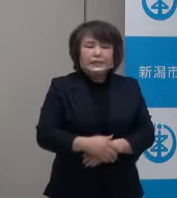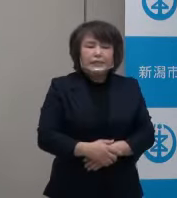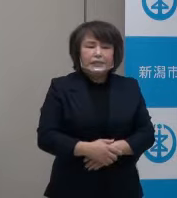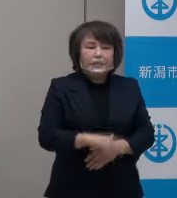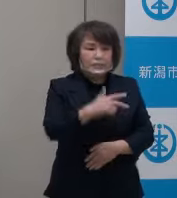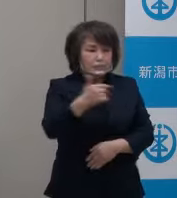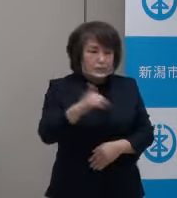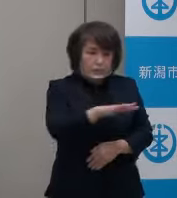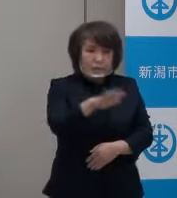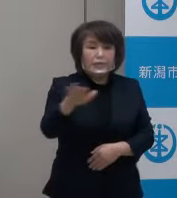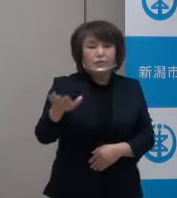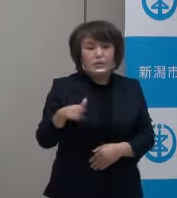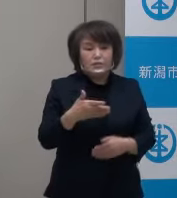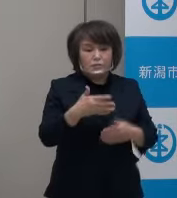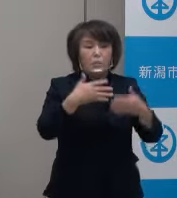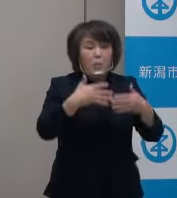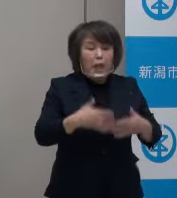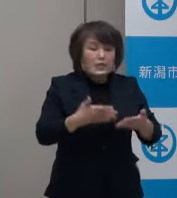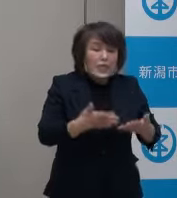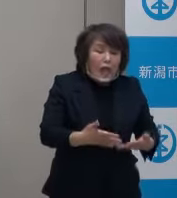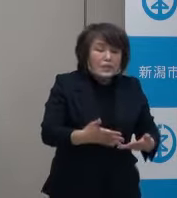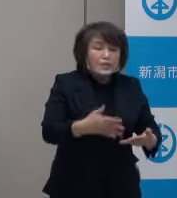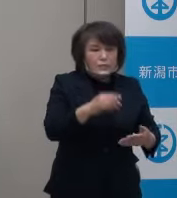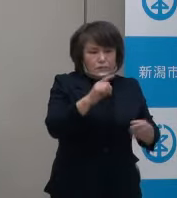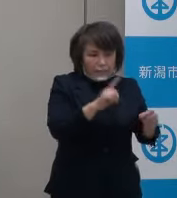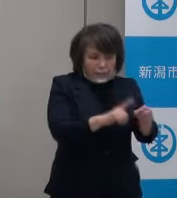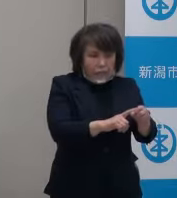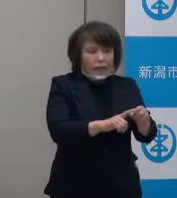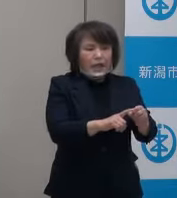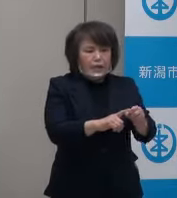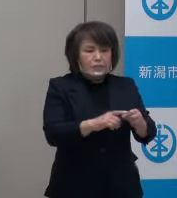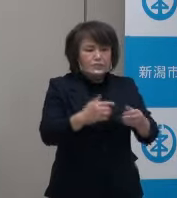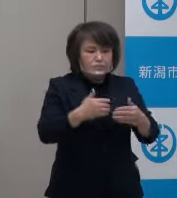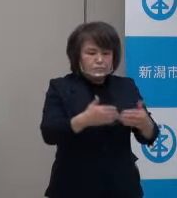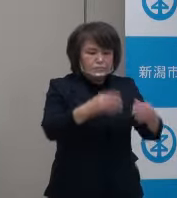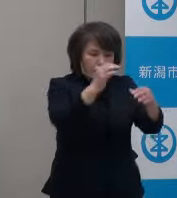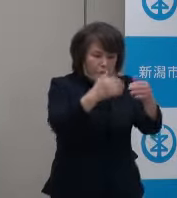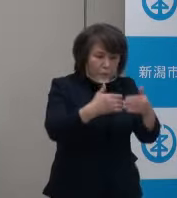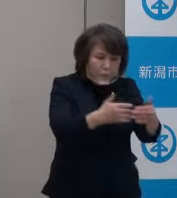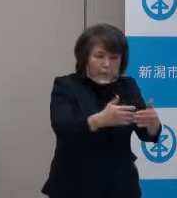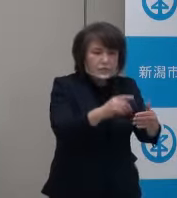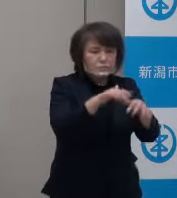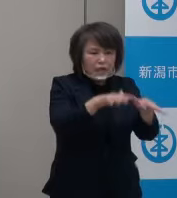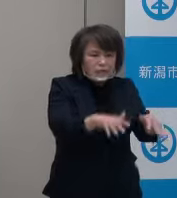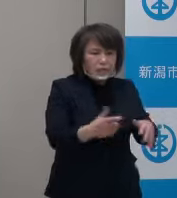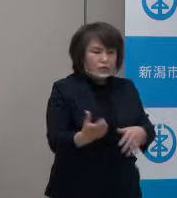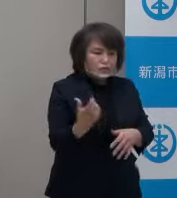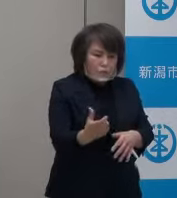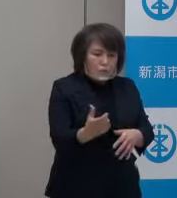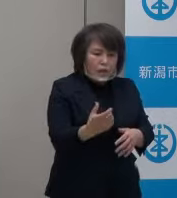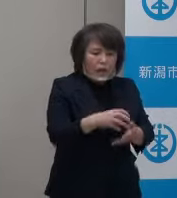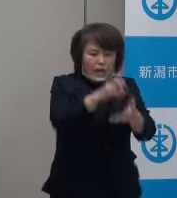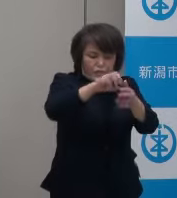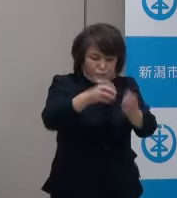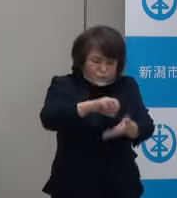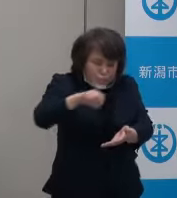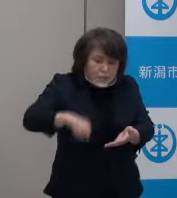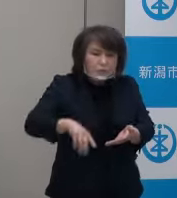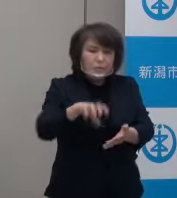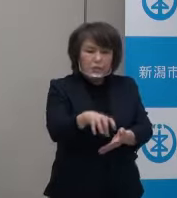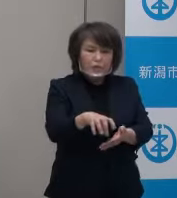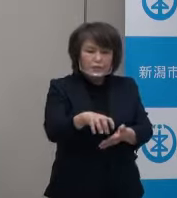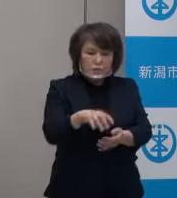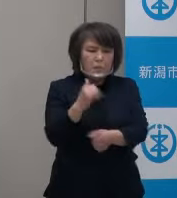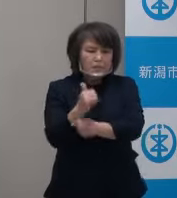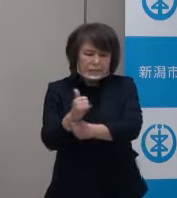市民の皆様の安心安全のため、除雪体制のさらなる強化や新たな雪捨て場の確保、除雪人材